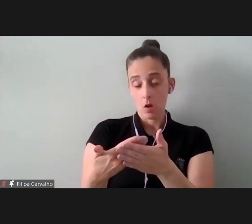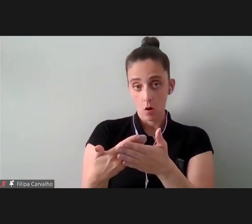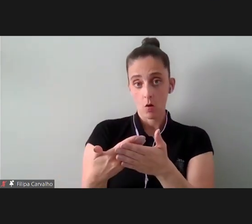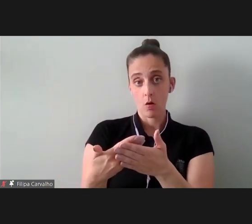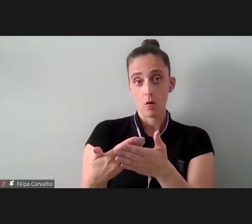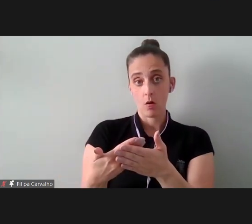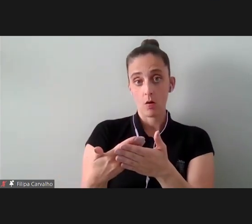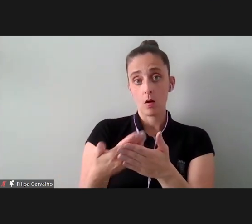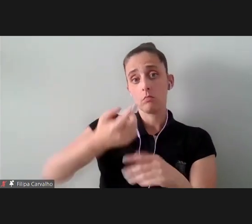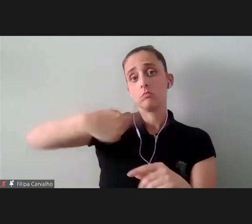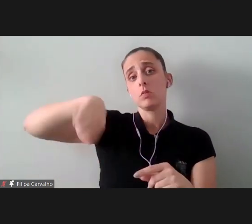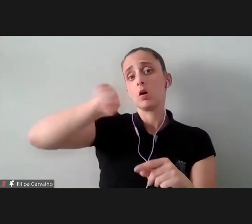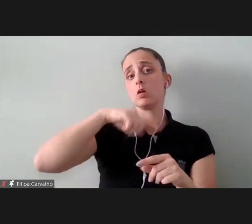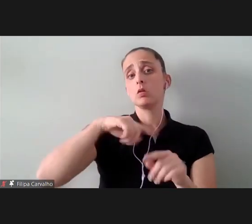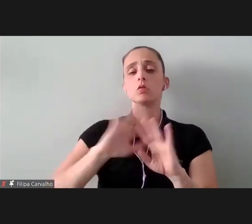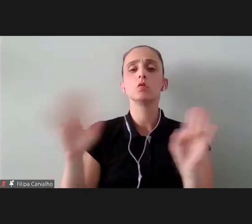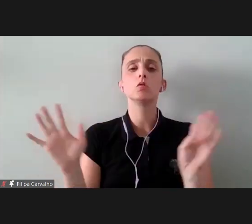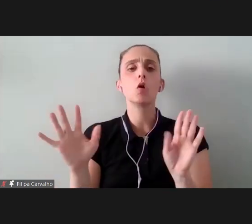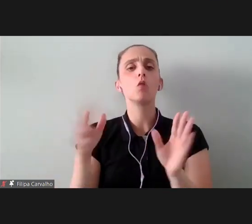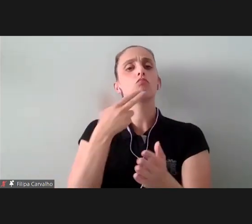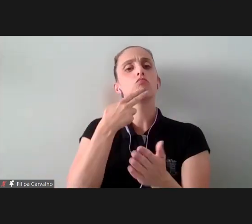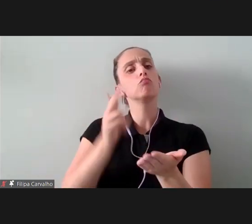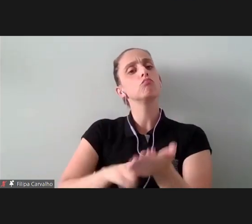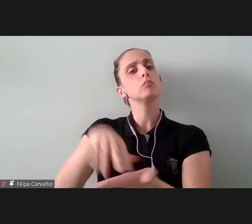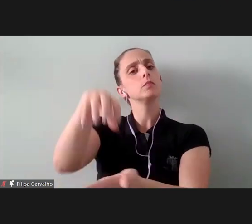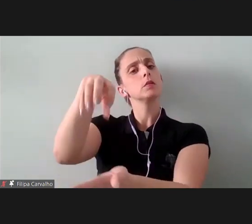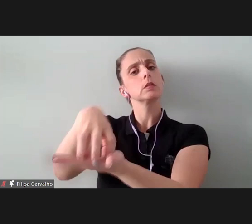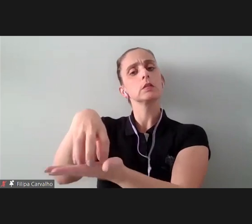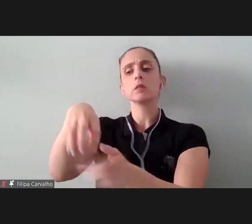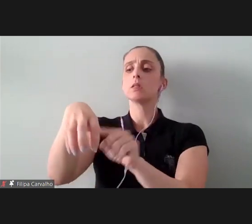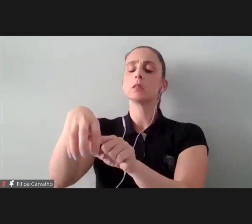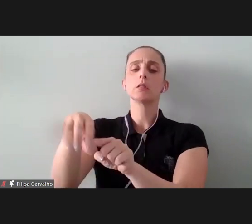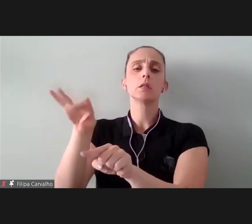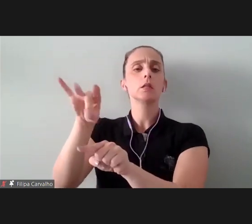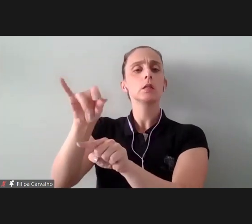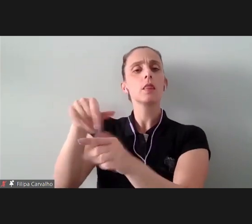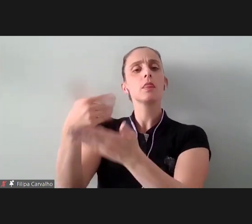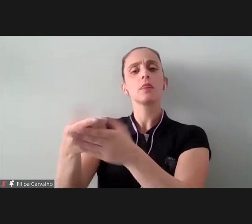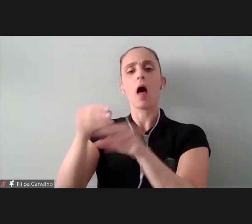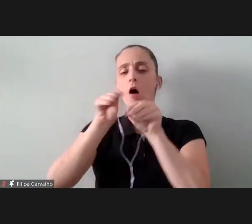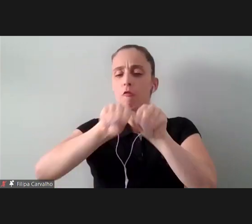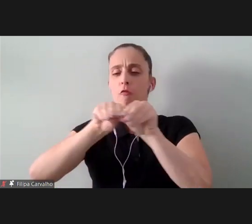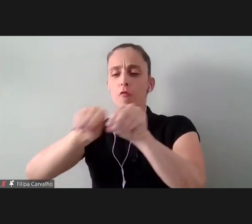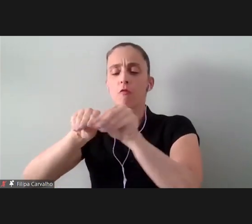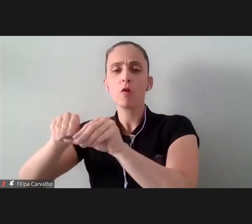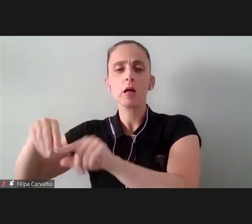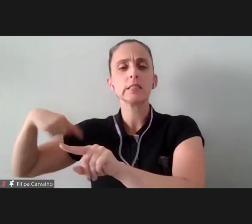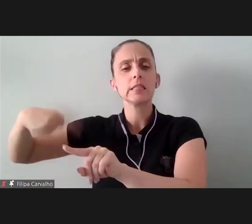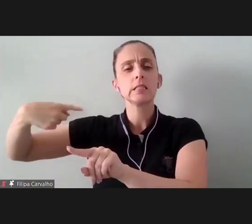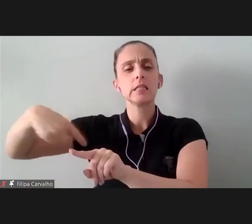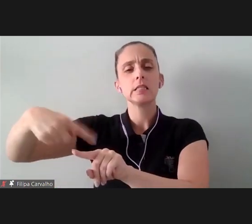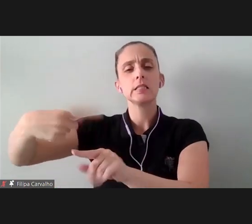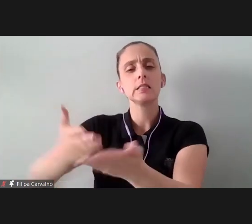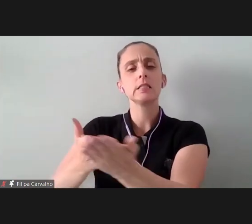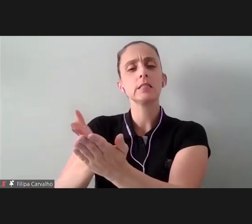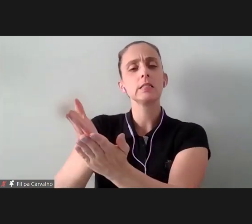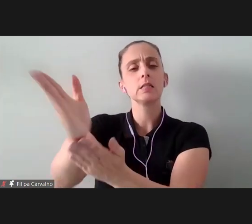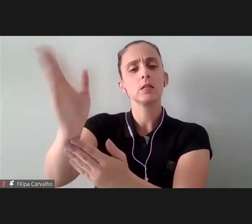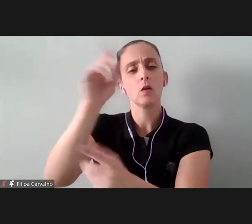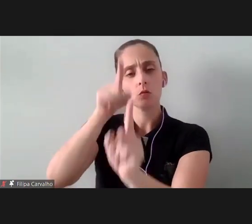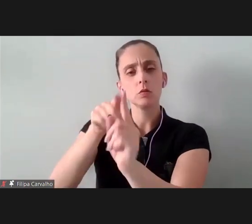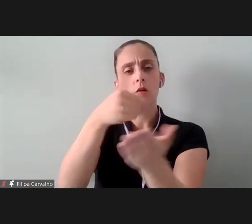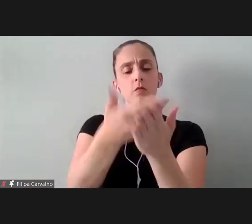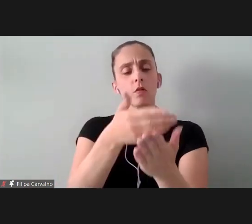nós deixamos de ter uma estrutura que garante a formação de forma sistemática e contínua para capacitar